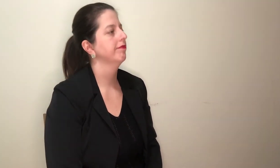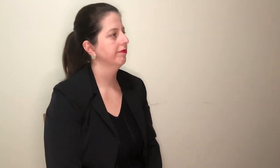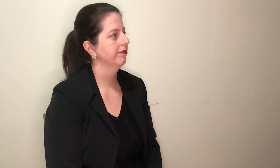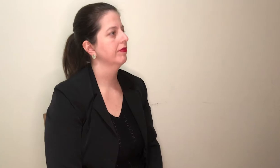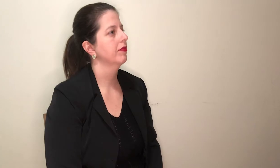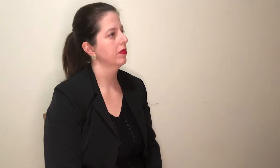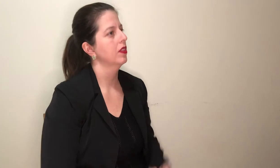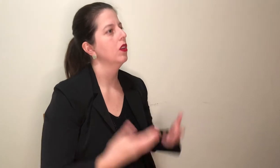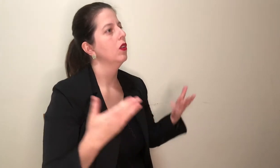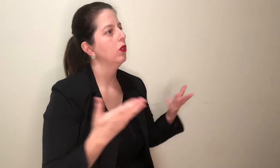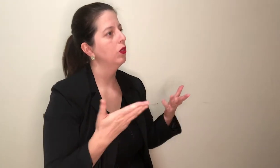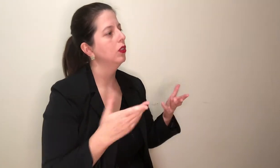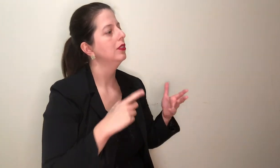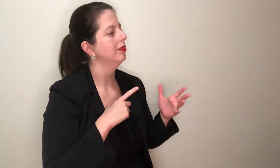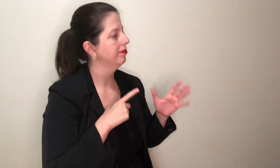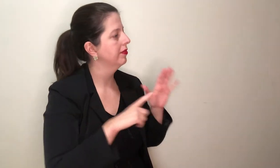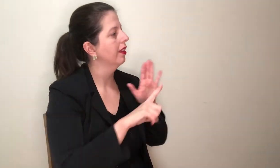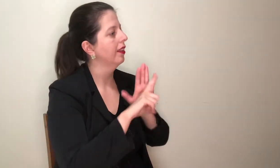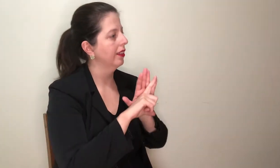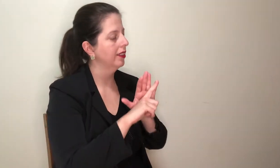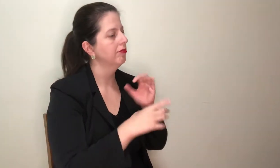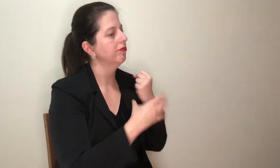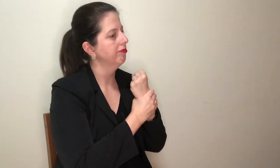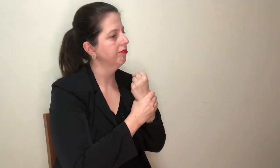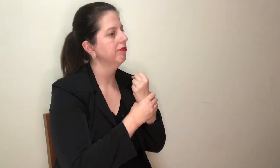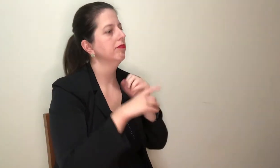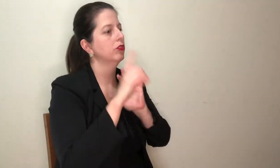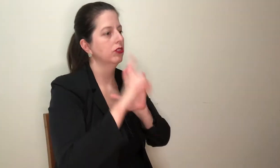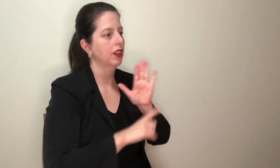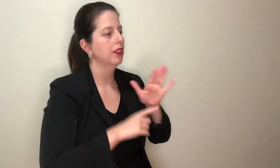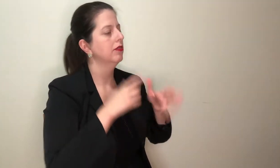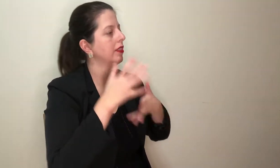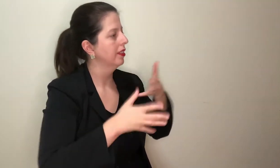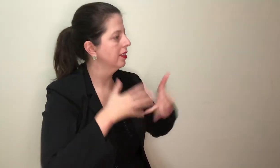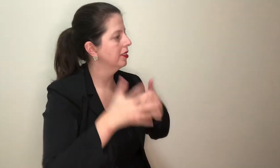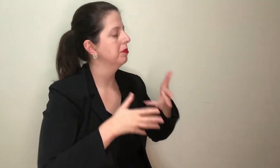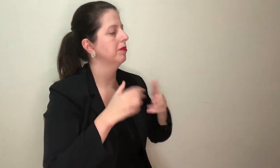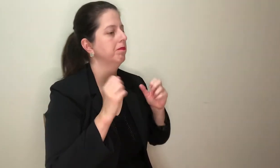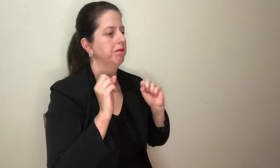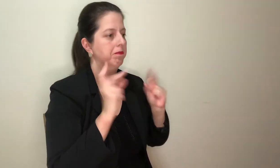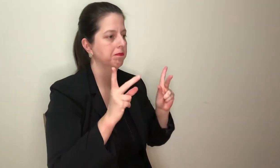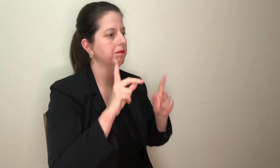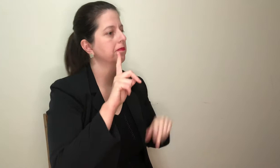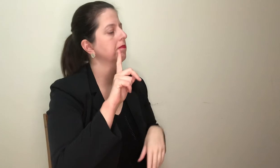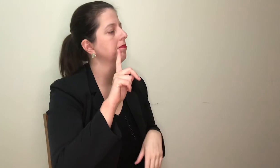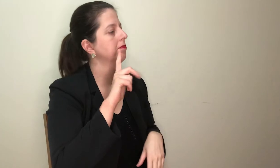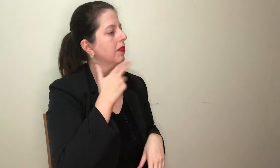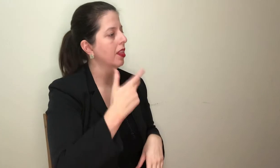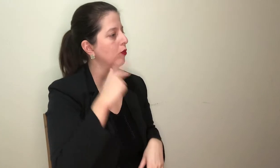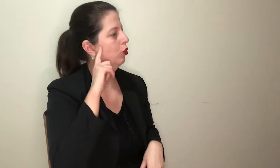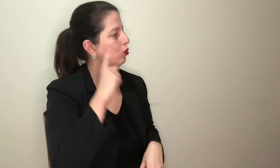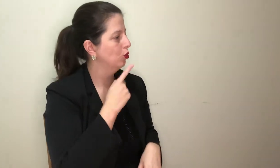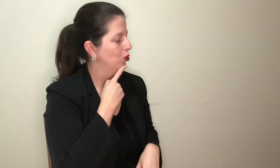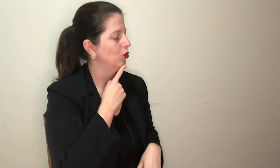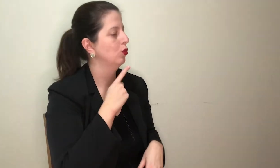lei que assegura o direito ao uso da Libras como a língua utilizada pelo surdo, pela qual ele se